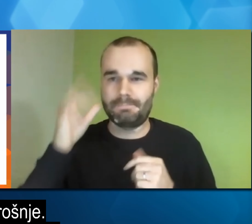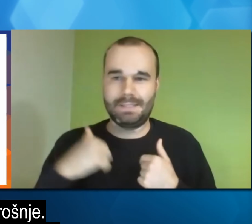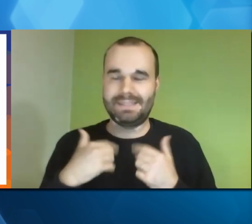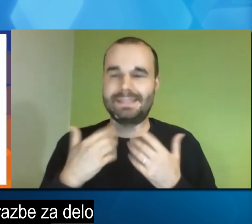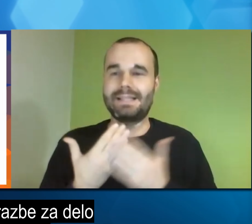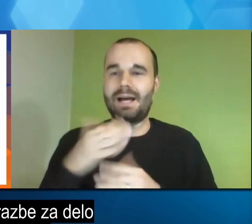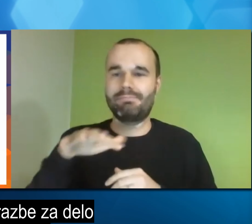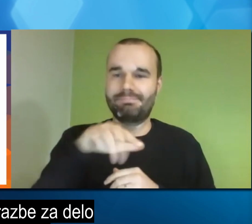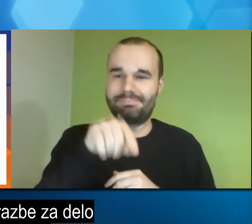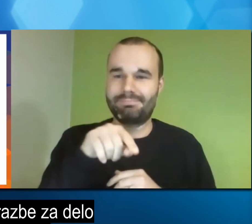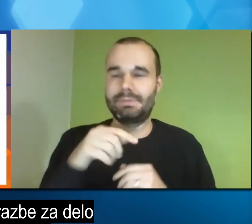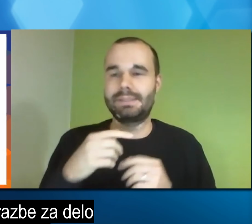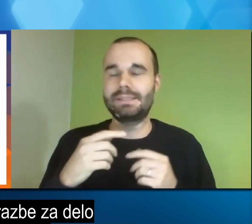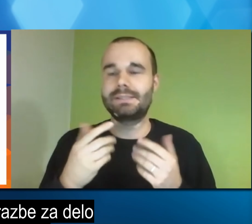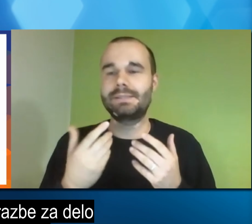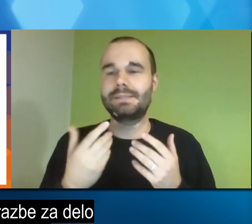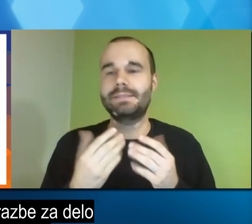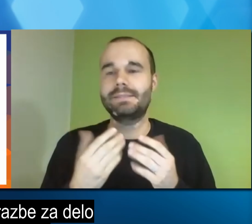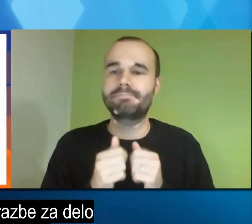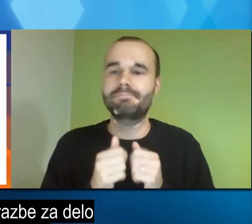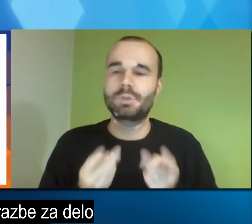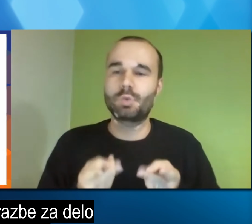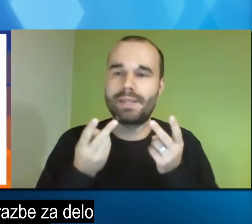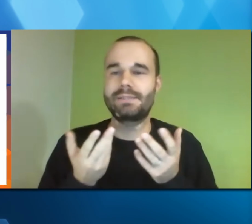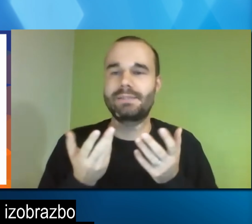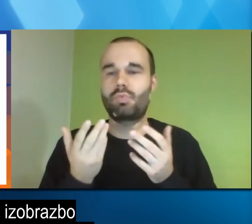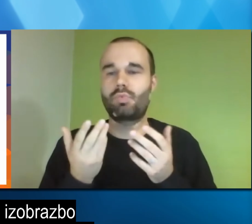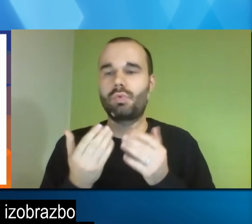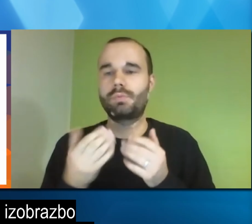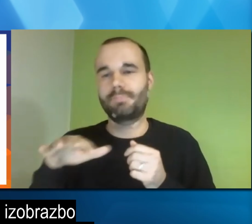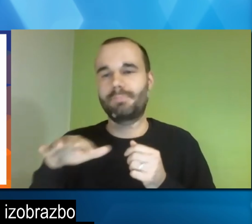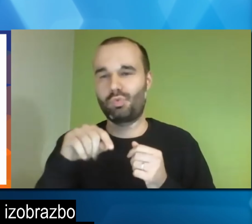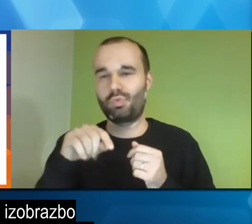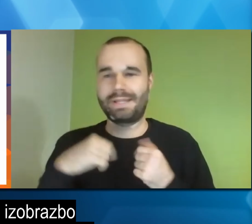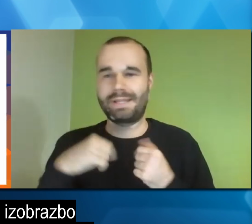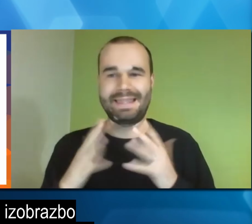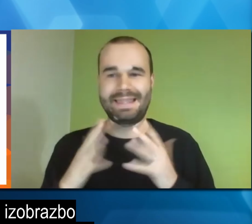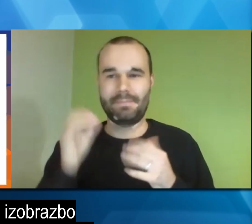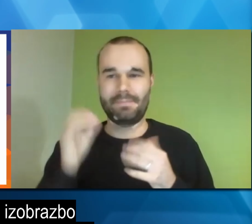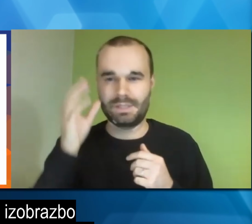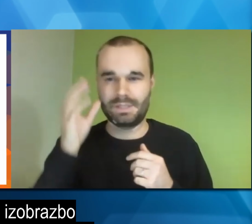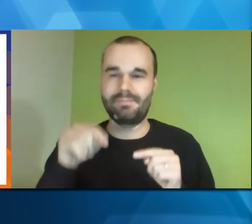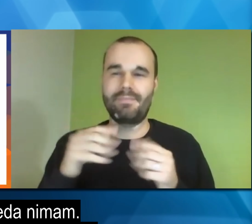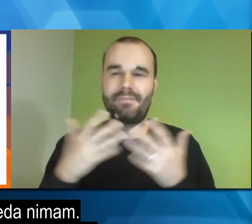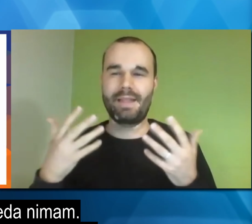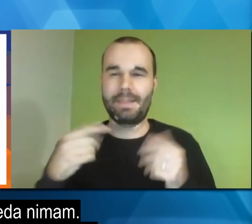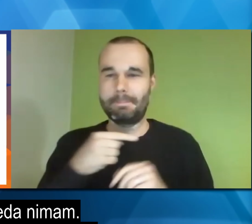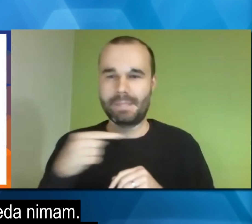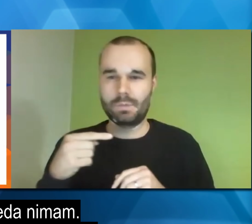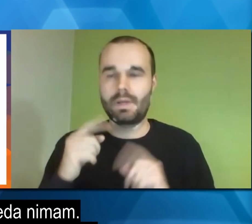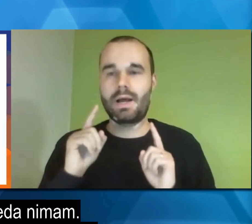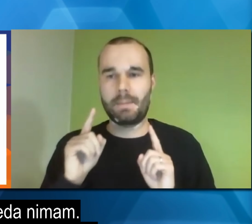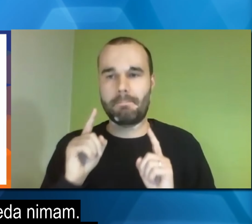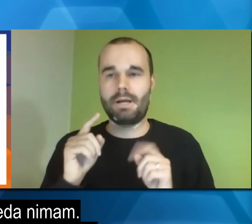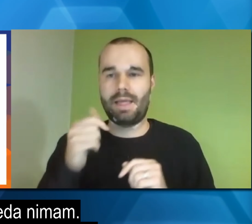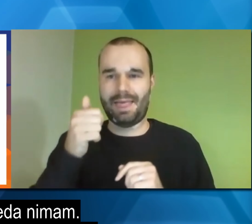je problem, da nimam izobrazbe za delo na tem področju, moral bi imeti izobrazbo vzgojitelja ali kaj podobnega, ampak seveda